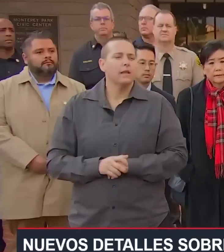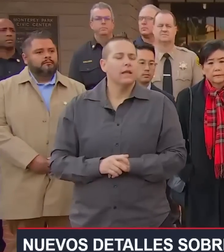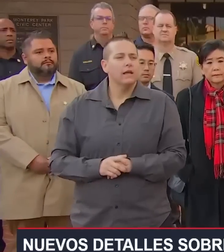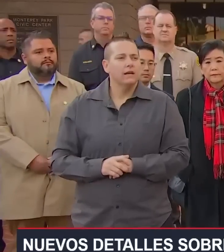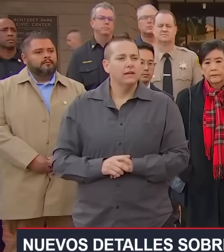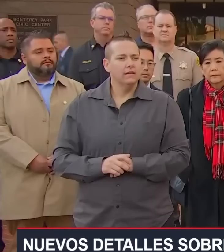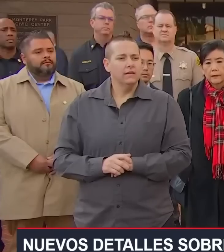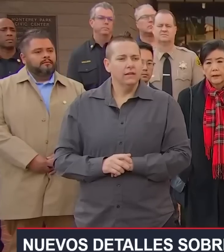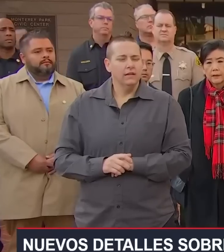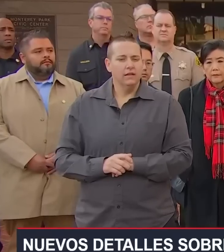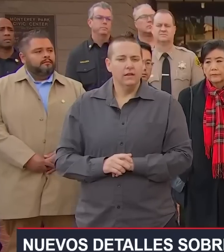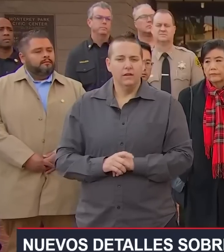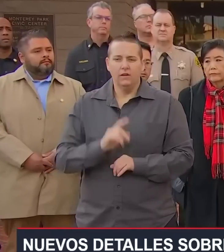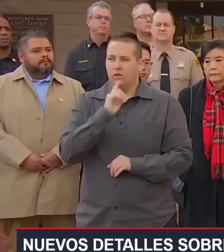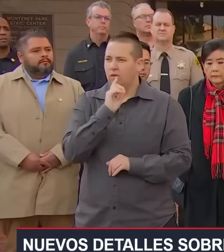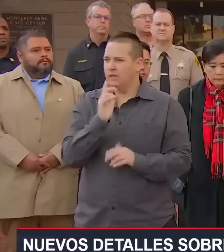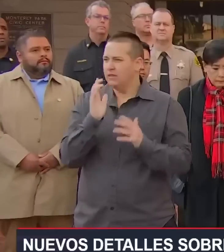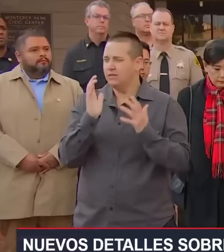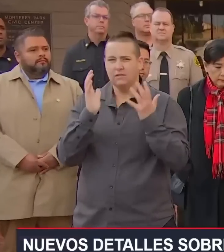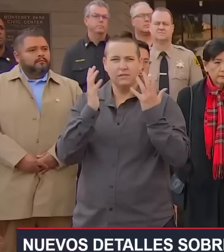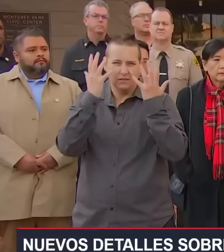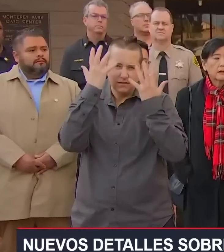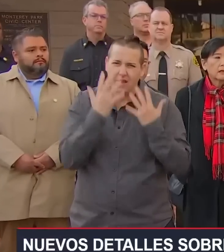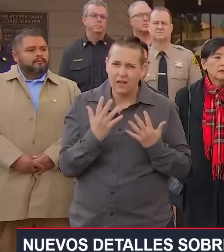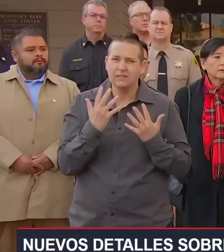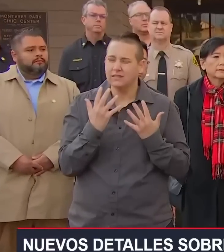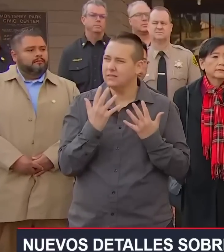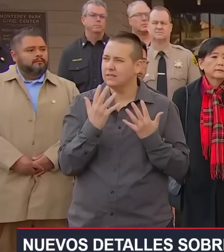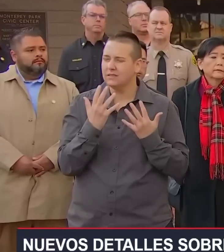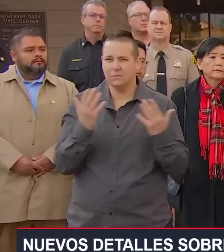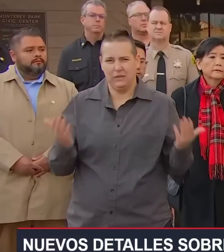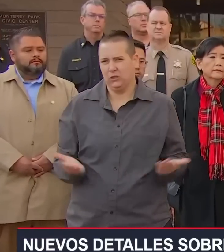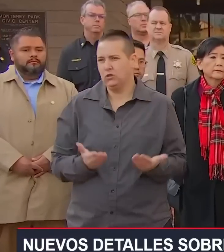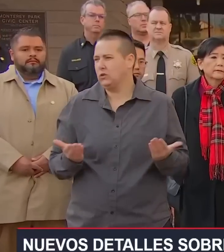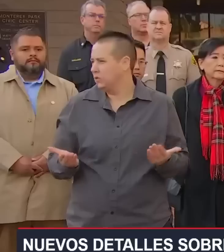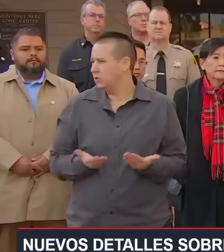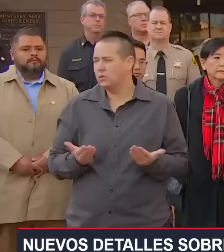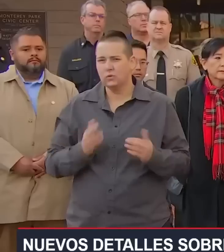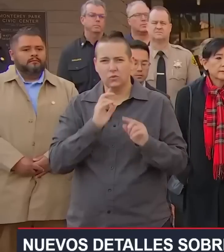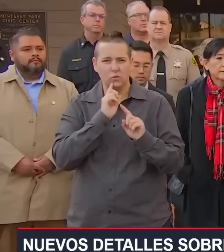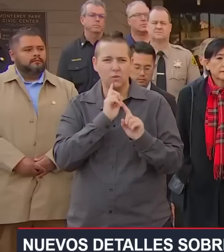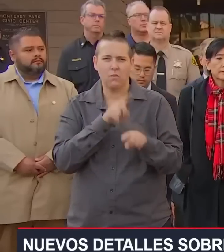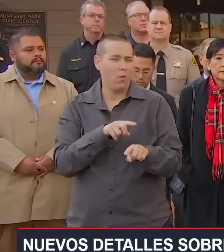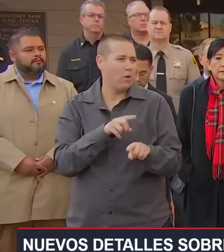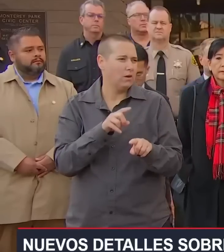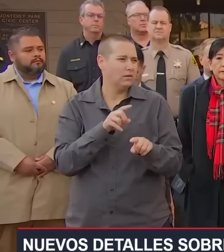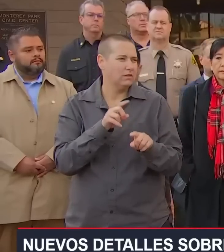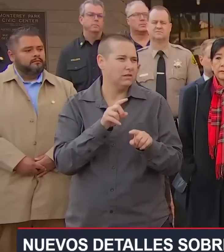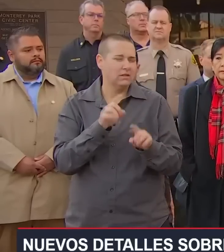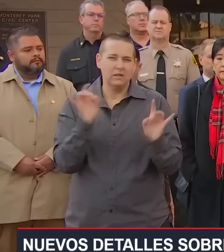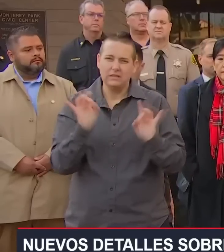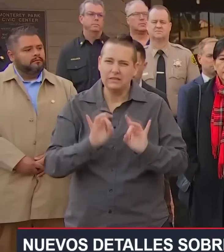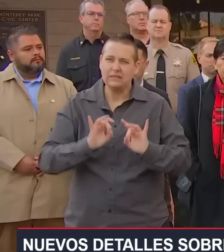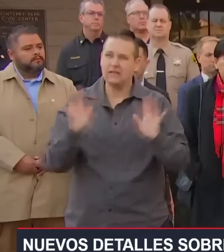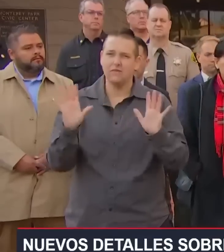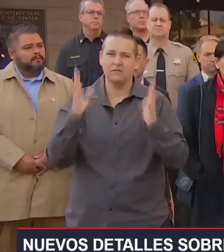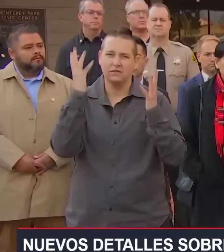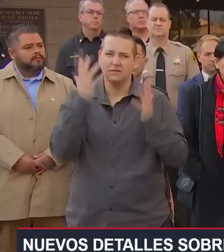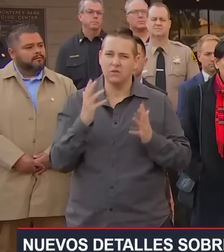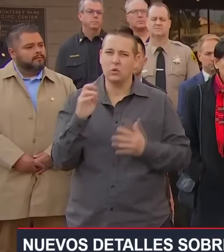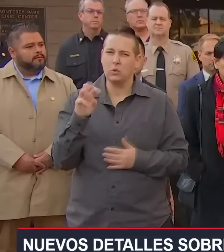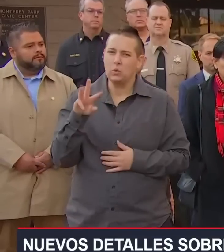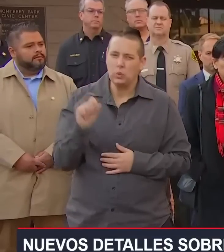muy importante tras bastidores me entristece mucho estar frente a ustedes para